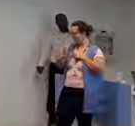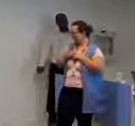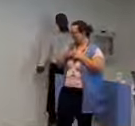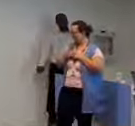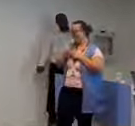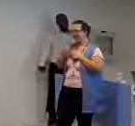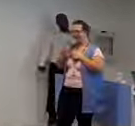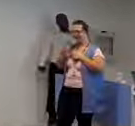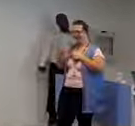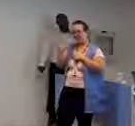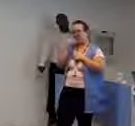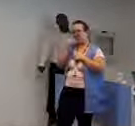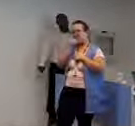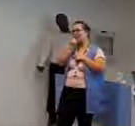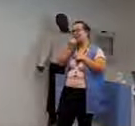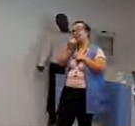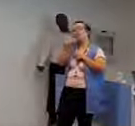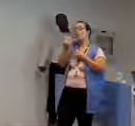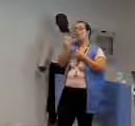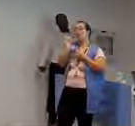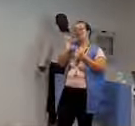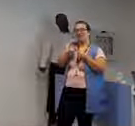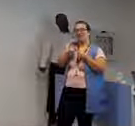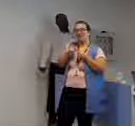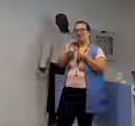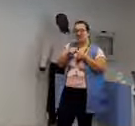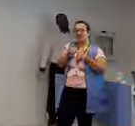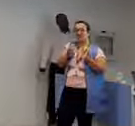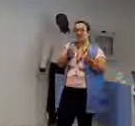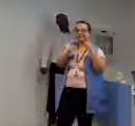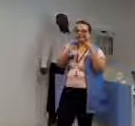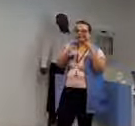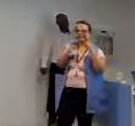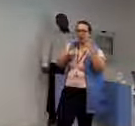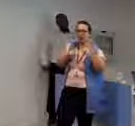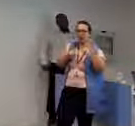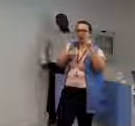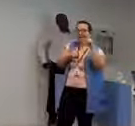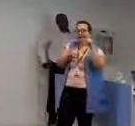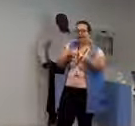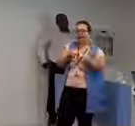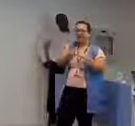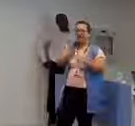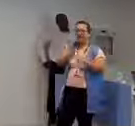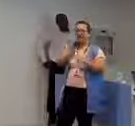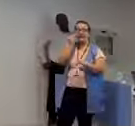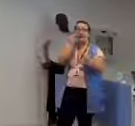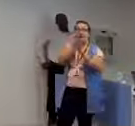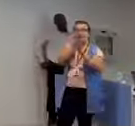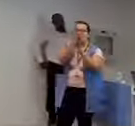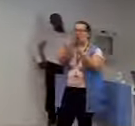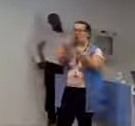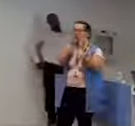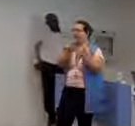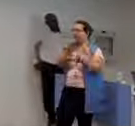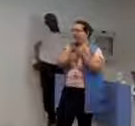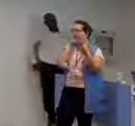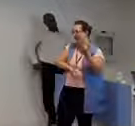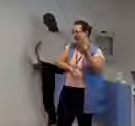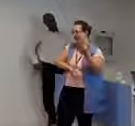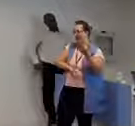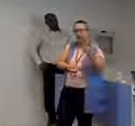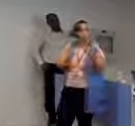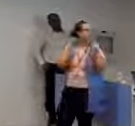ele identificou, puxa, eu não posso viver mais tendo que fazer 4, 5, 10 vezes a mesma coisa para descobrir como fazer. Então,